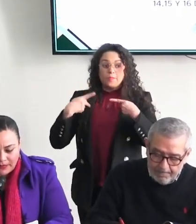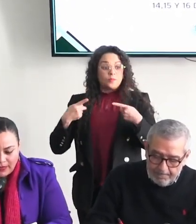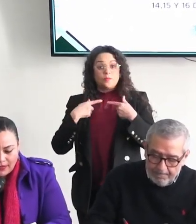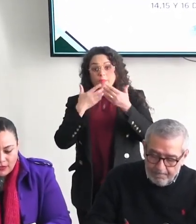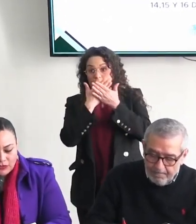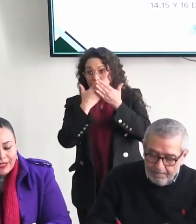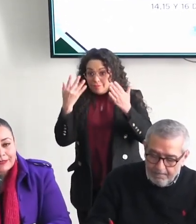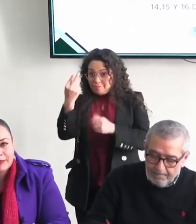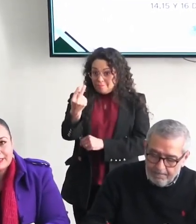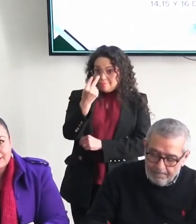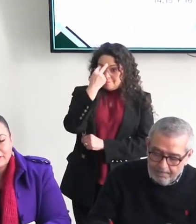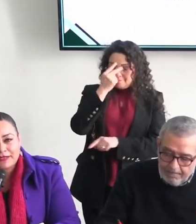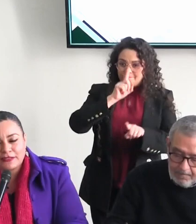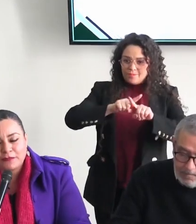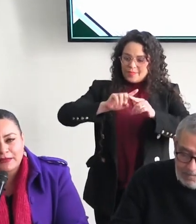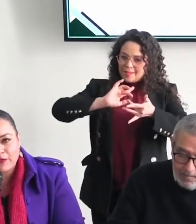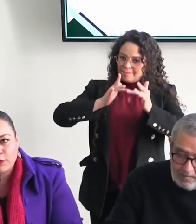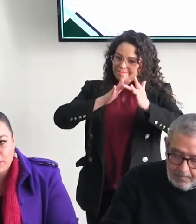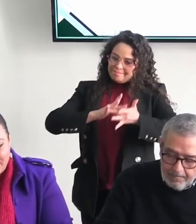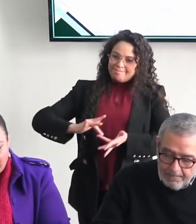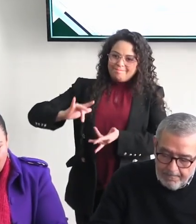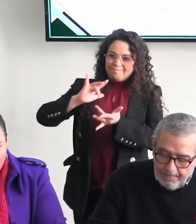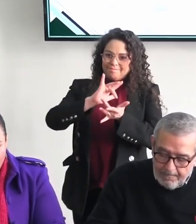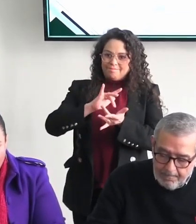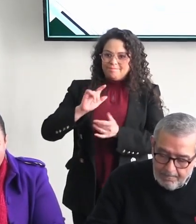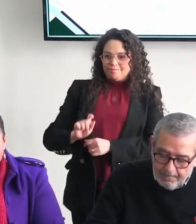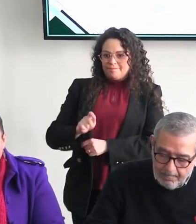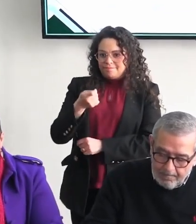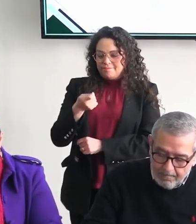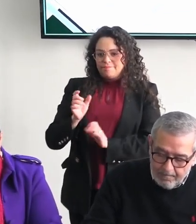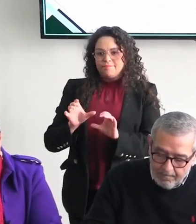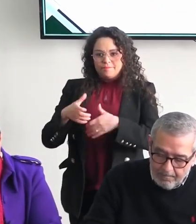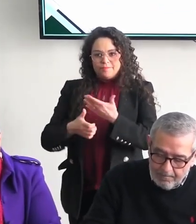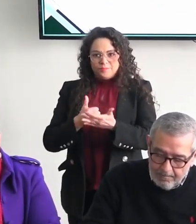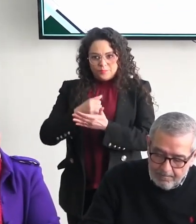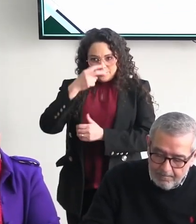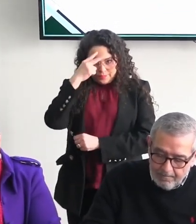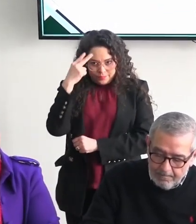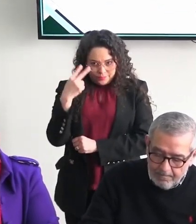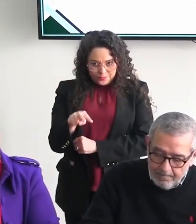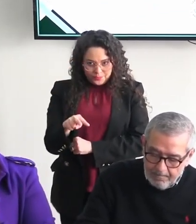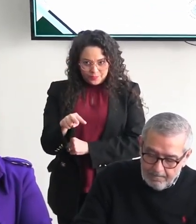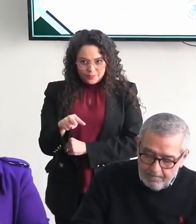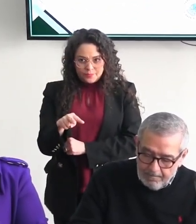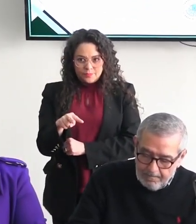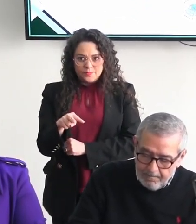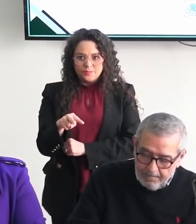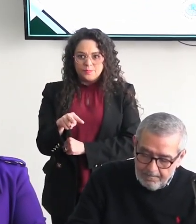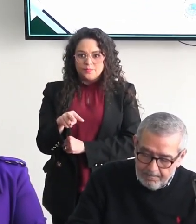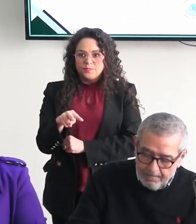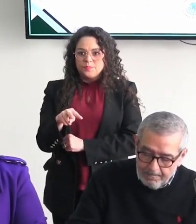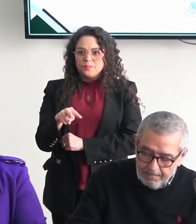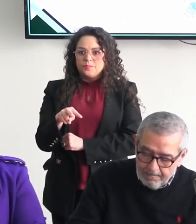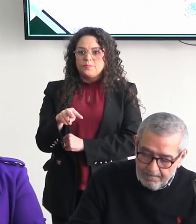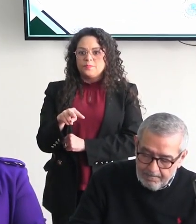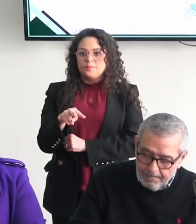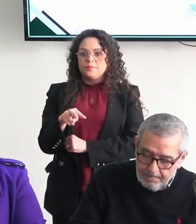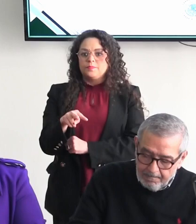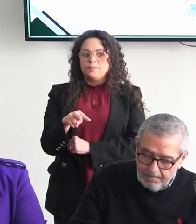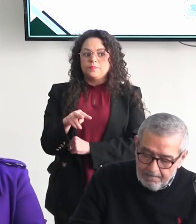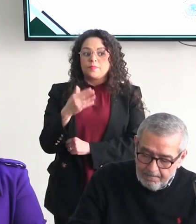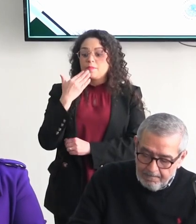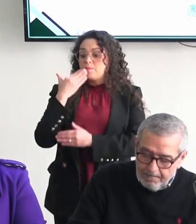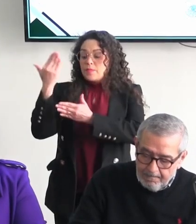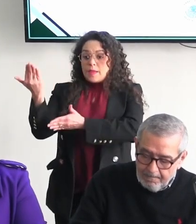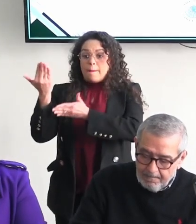ciudadanía que nos sigue a través de las diferentes plataformas y canal del Congreso de la Ciudad de México. Le damos la